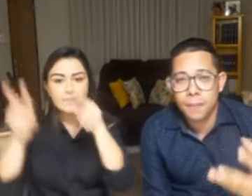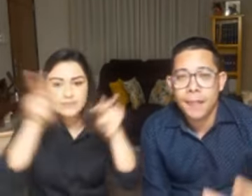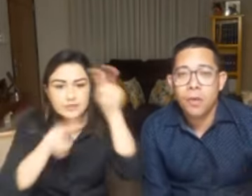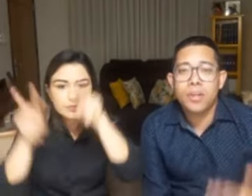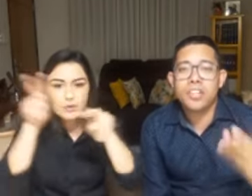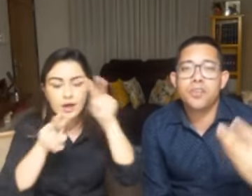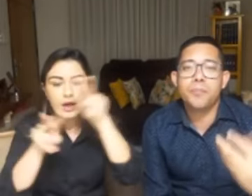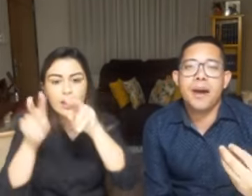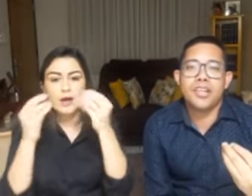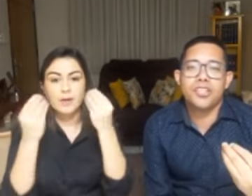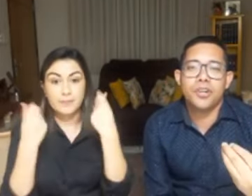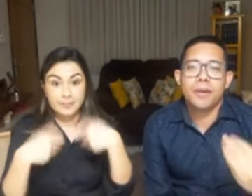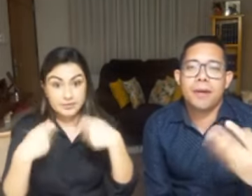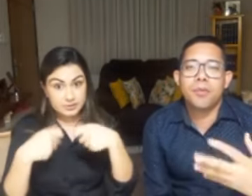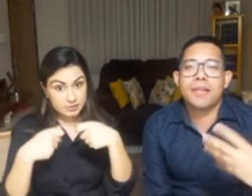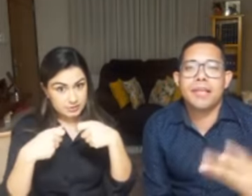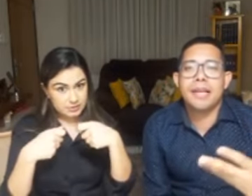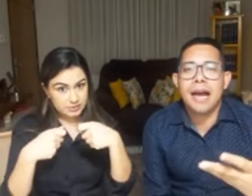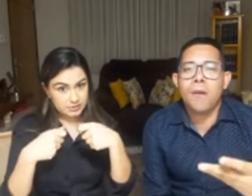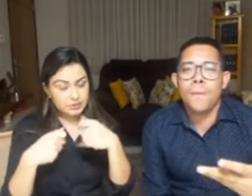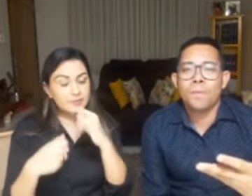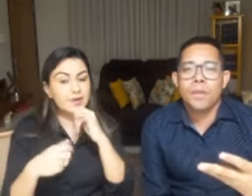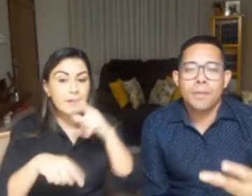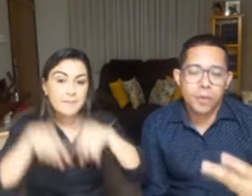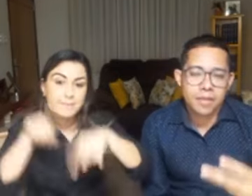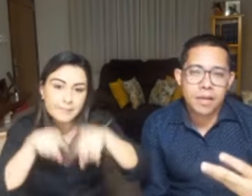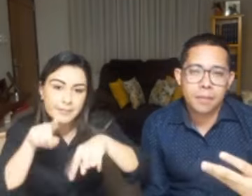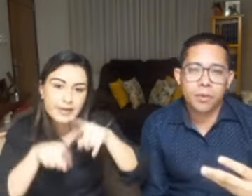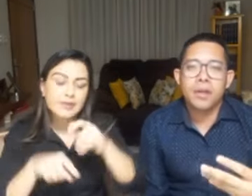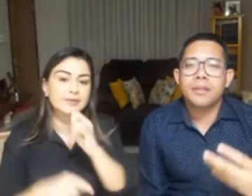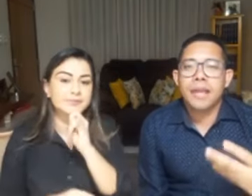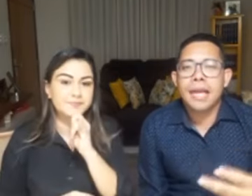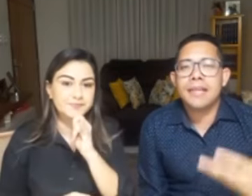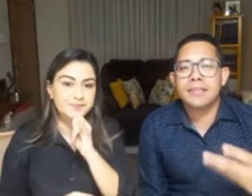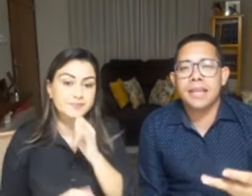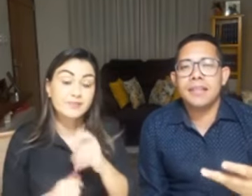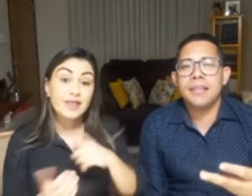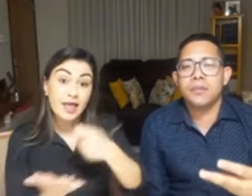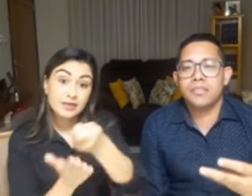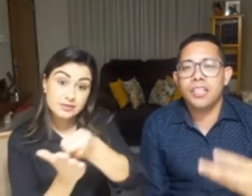concretas. Quando a gente parte para o material, por exemplo,